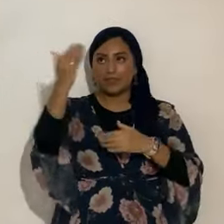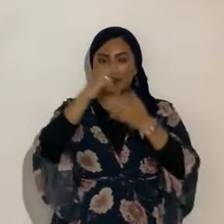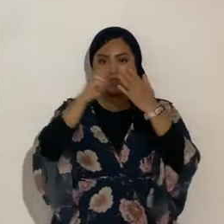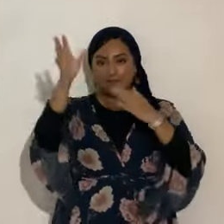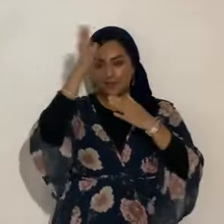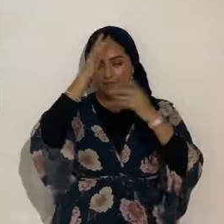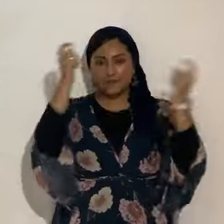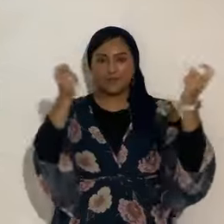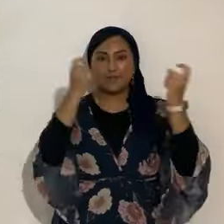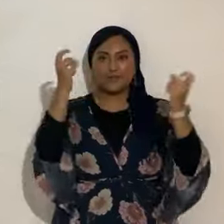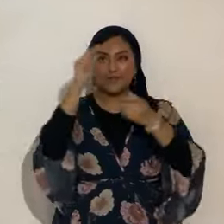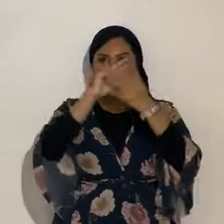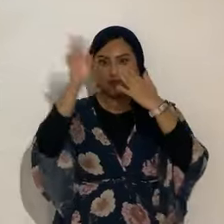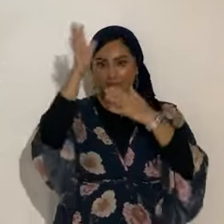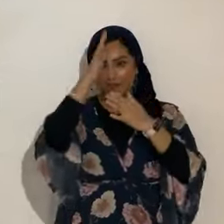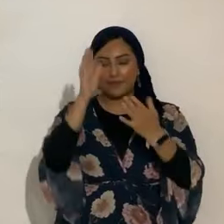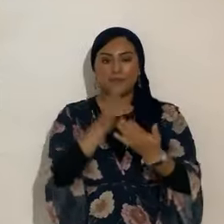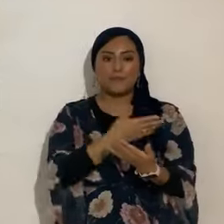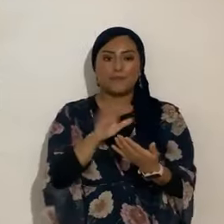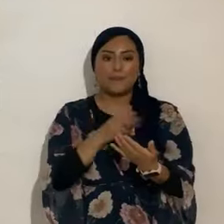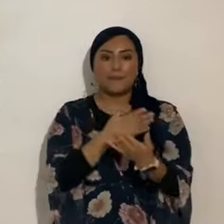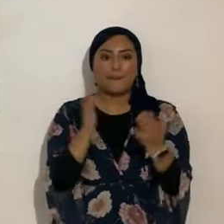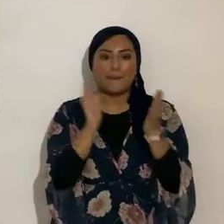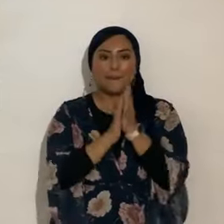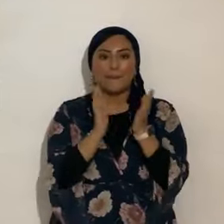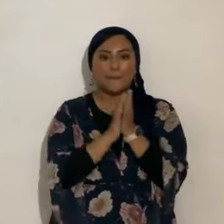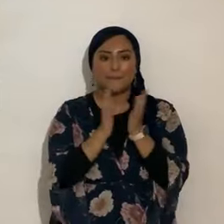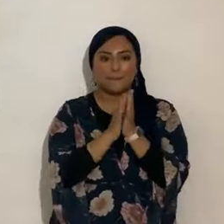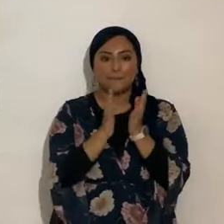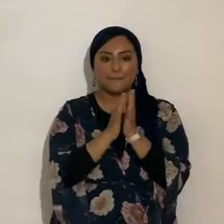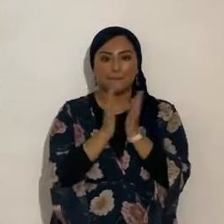al Eterno y exaltemos al Eterno con estas dos Kalelot. Tenemos los derechos de